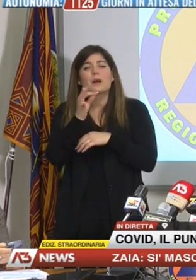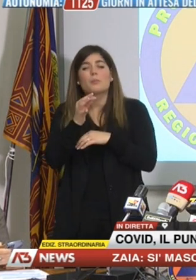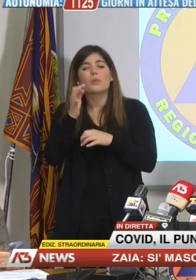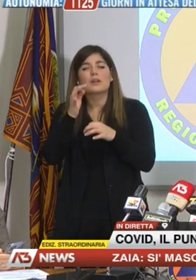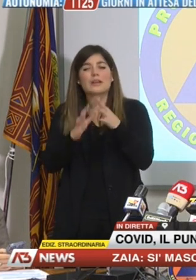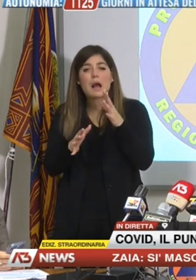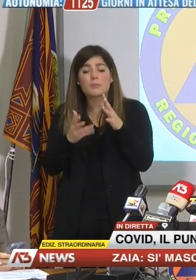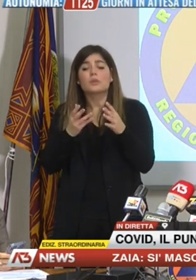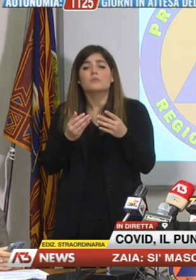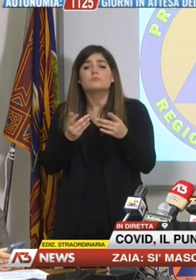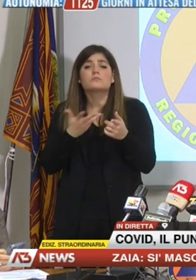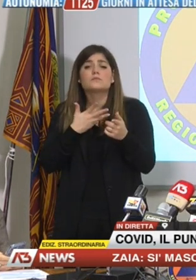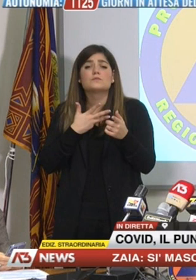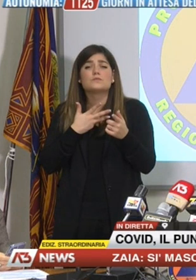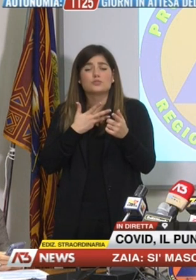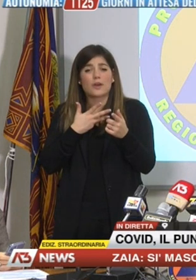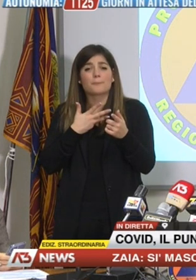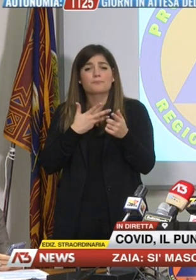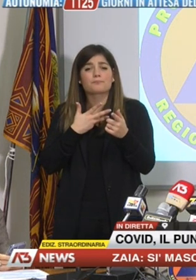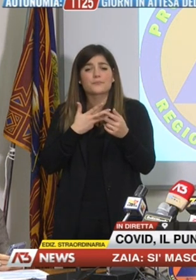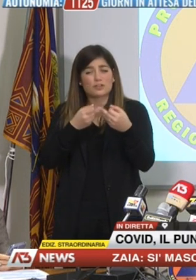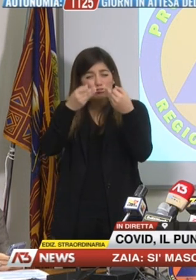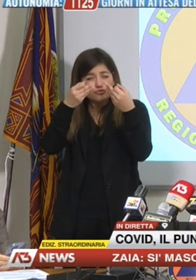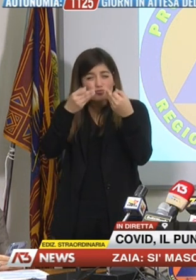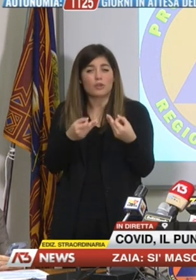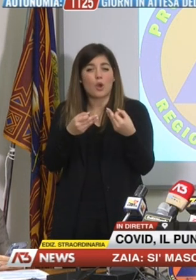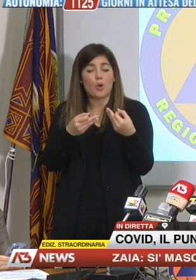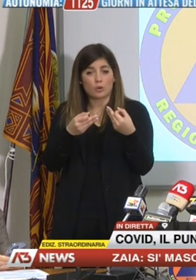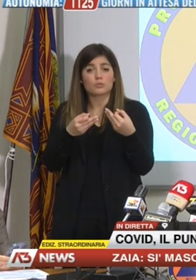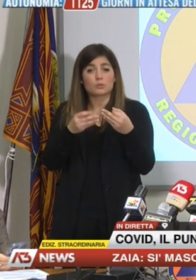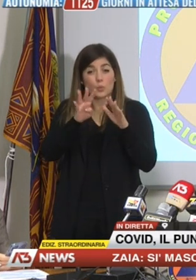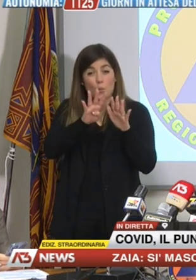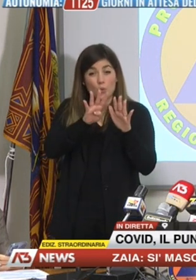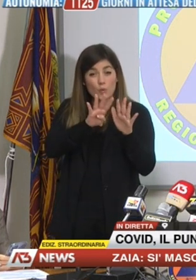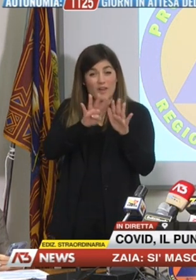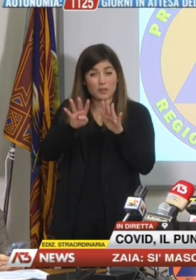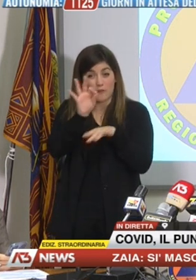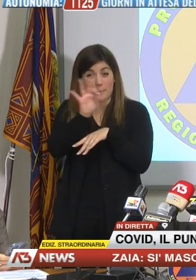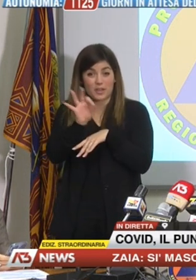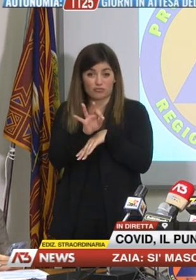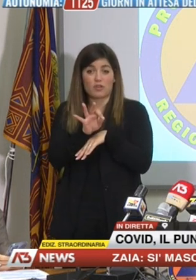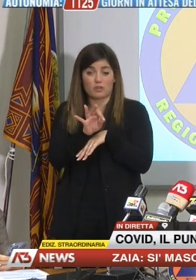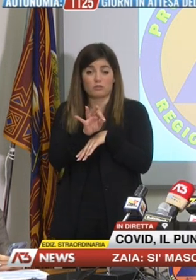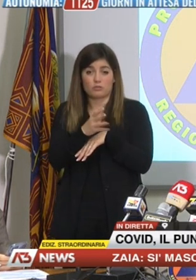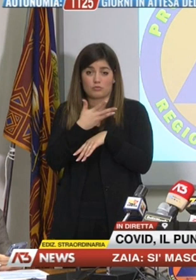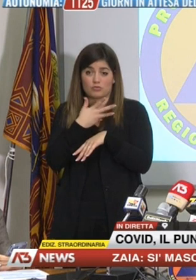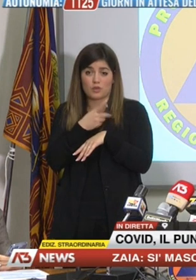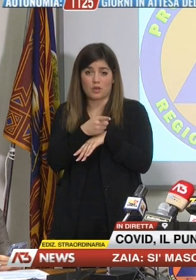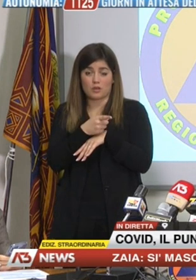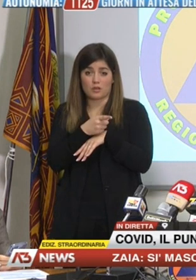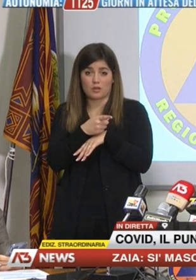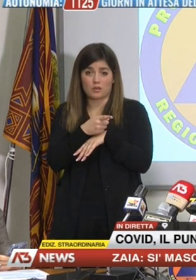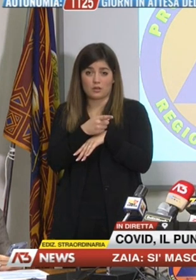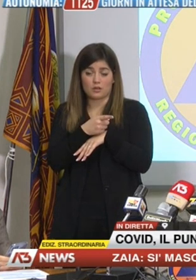al 99%, oltre il 90%, ma si va certificata, partendo da